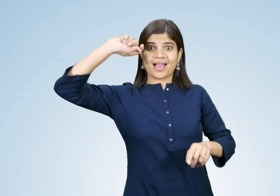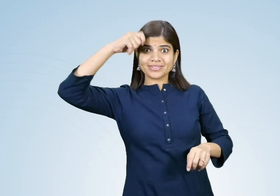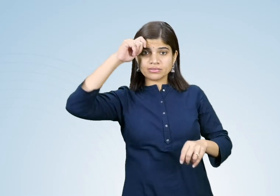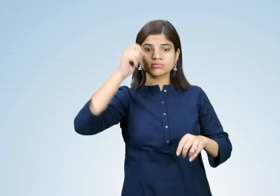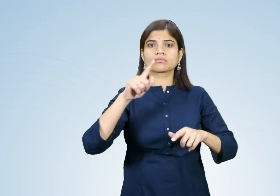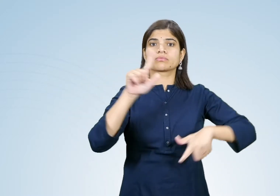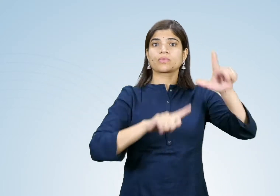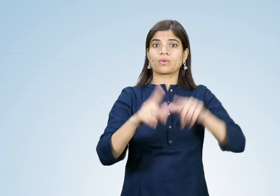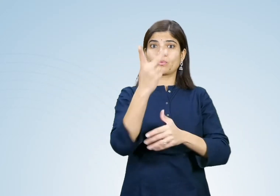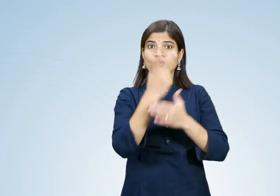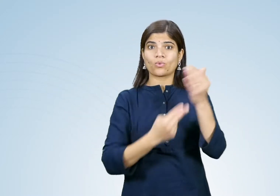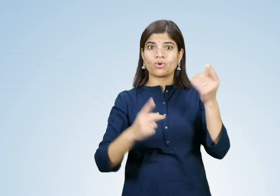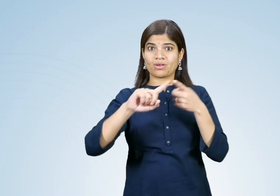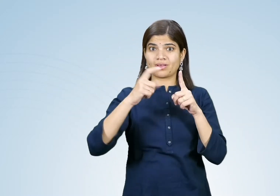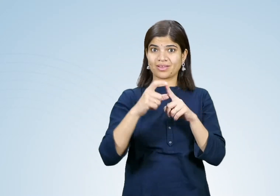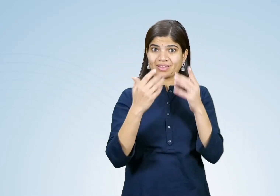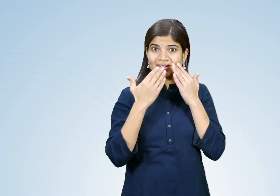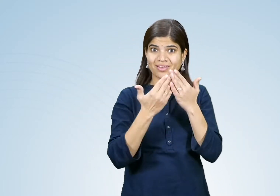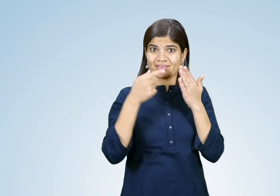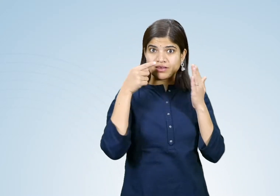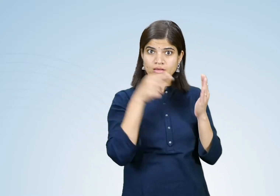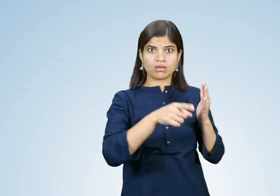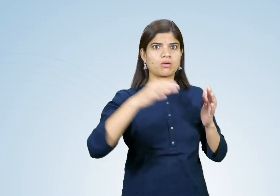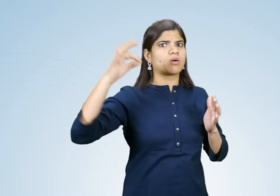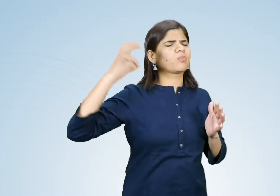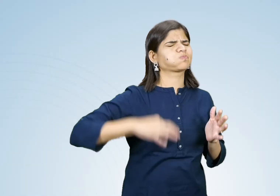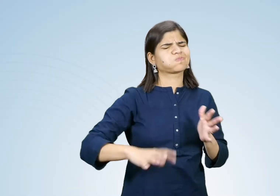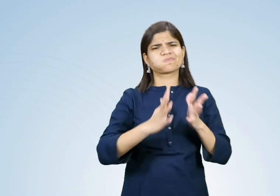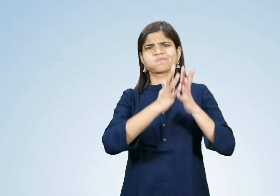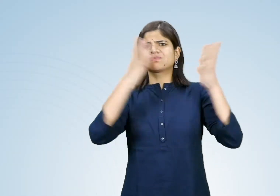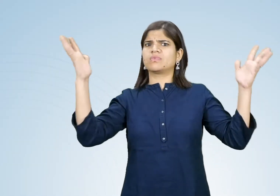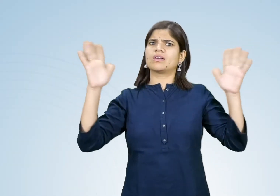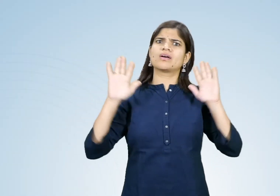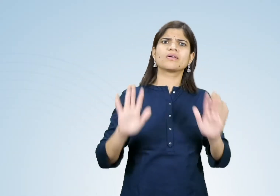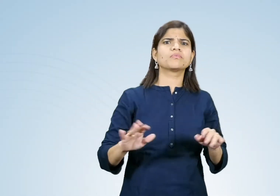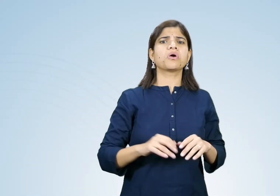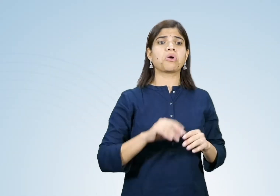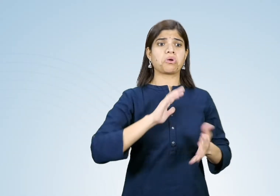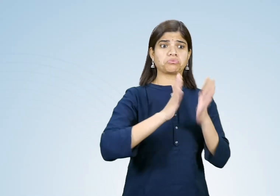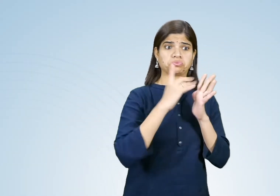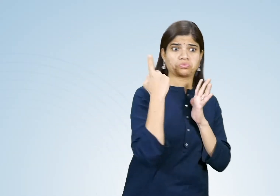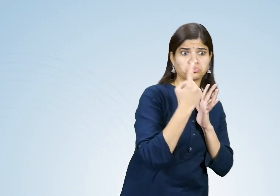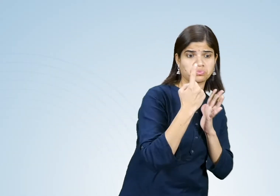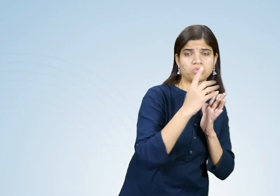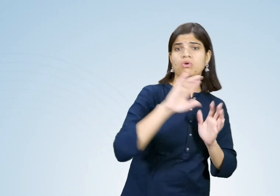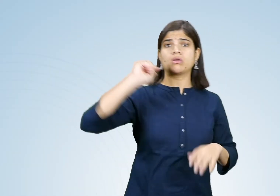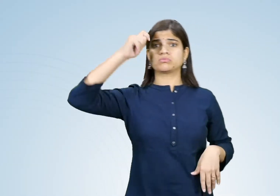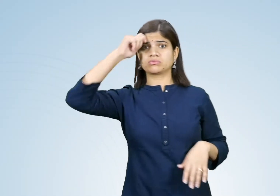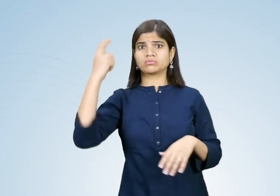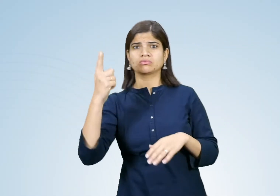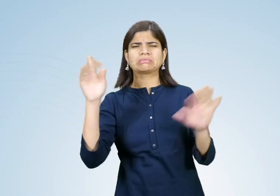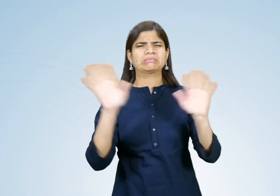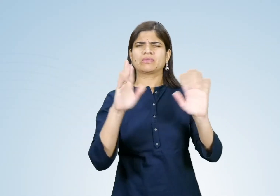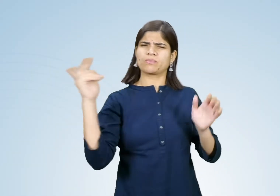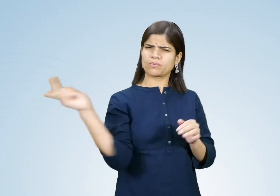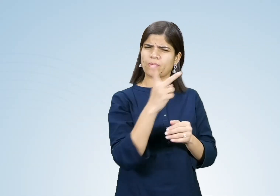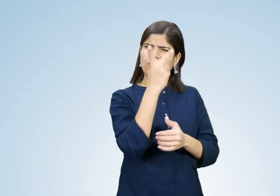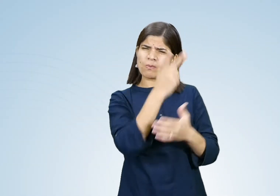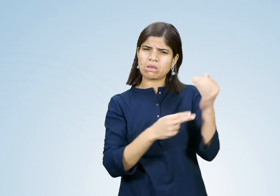सांकेतिक भाषा व अंग्रेजी भाषा को द्विभाषा में प्रयोग किया जा सकता है। ऐसा न करके कि अकेली सांकेतिक भाषा व